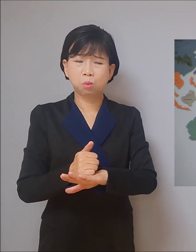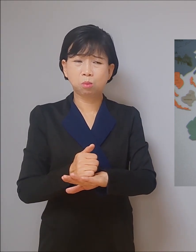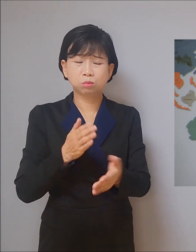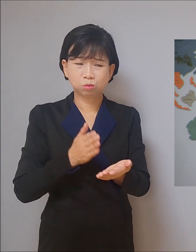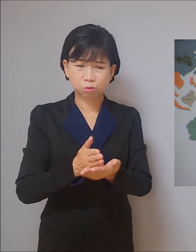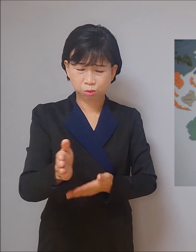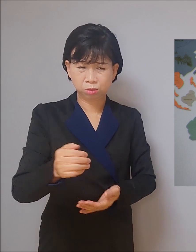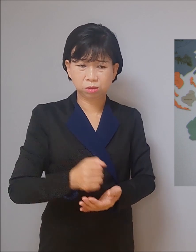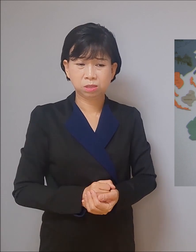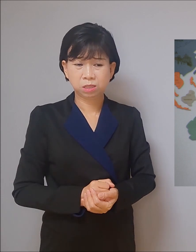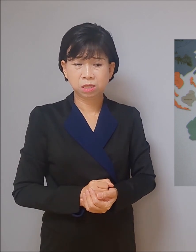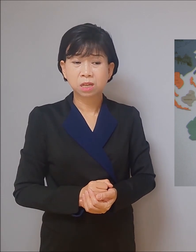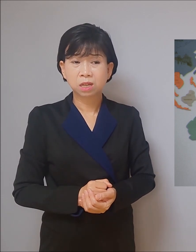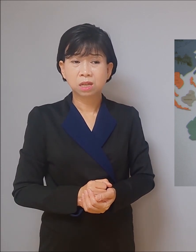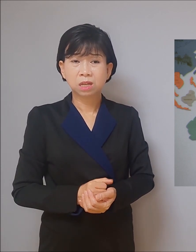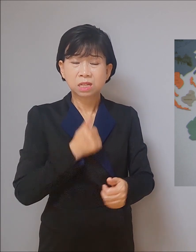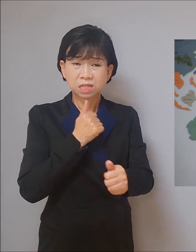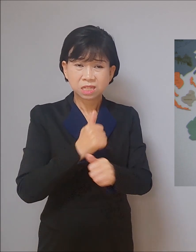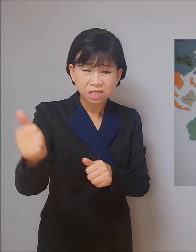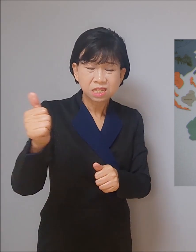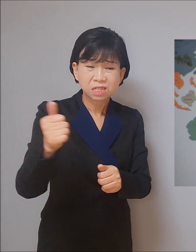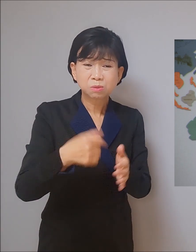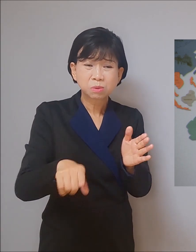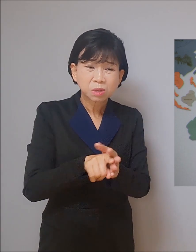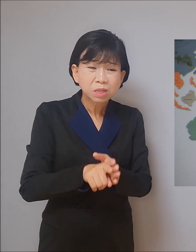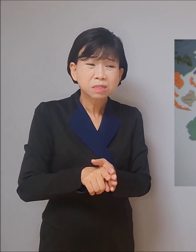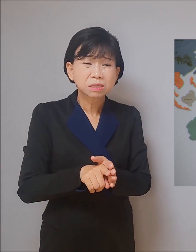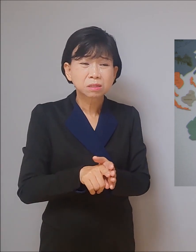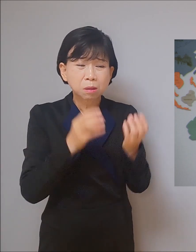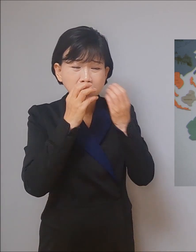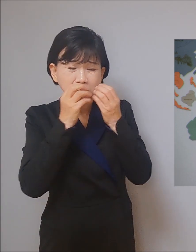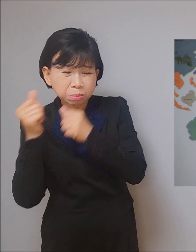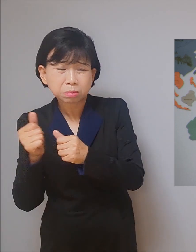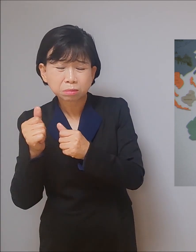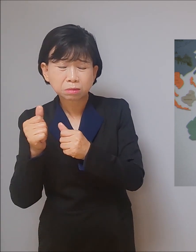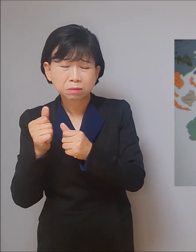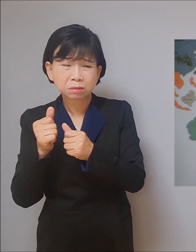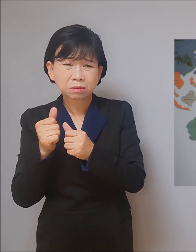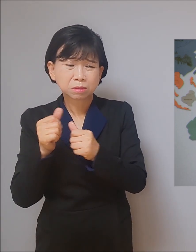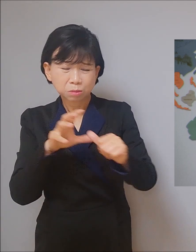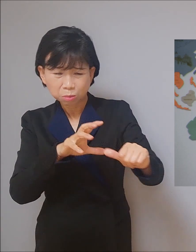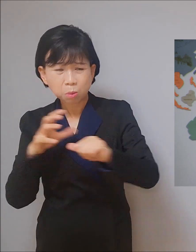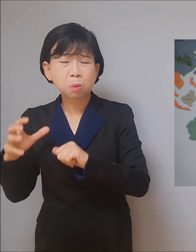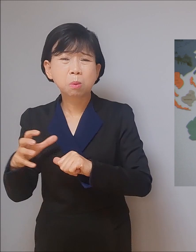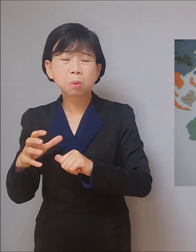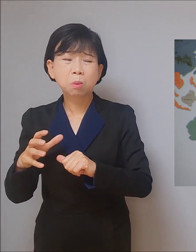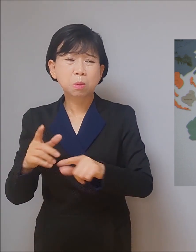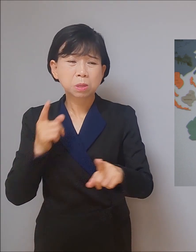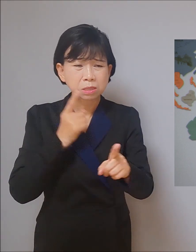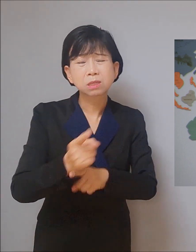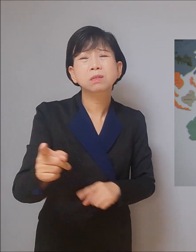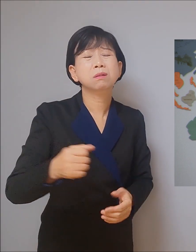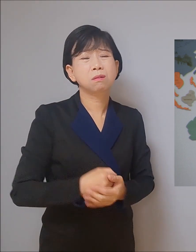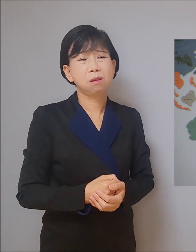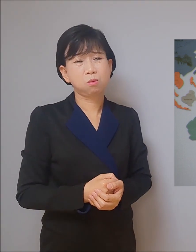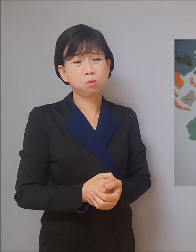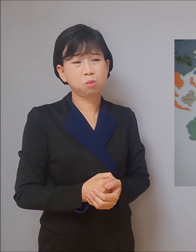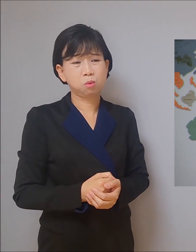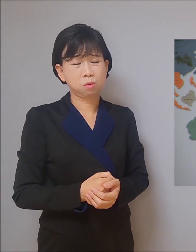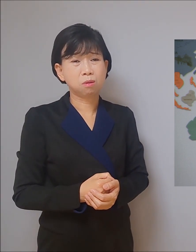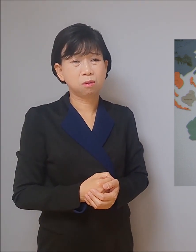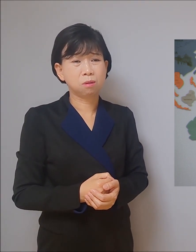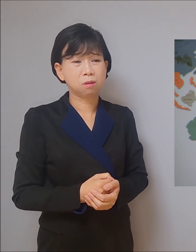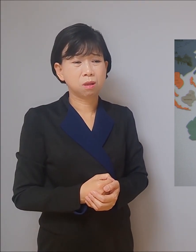않습니다. 이기기 위해 물고 뜯습니다. 어떻게 해서든지 상대방을